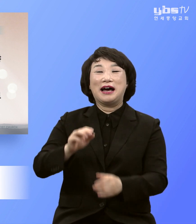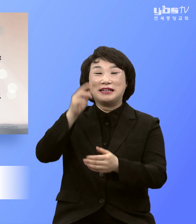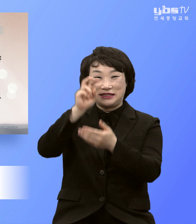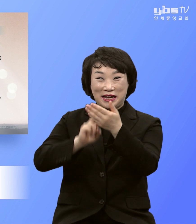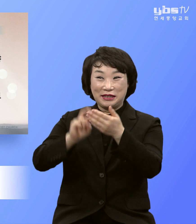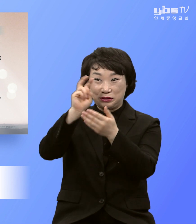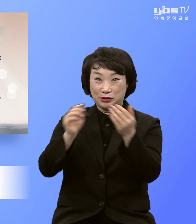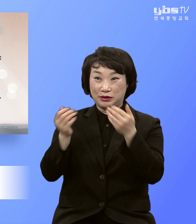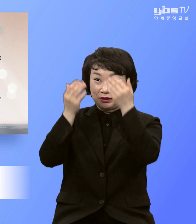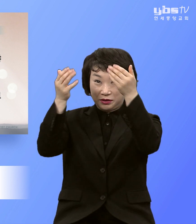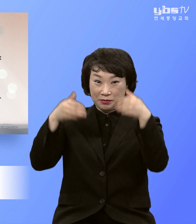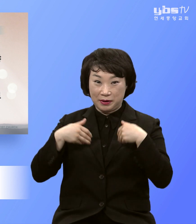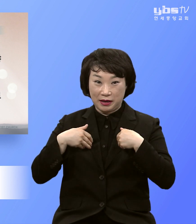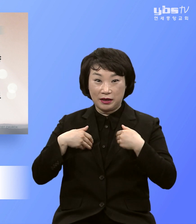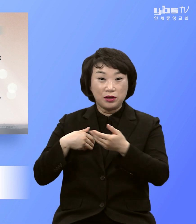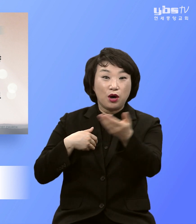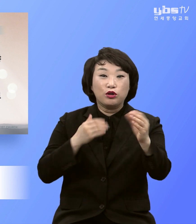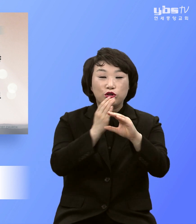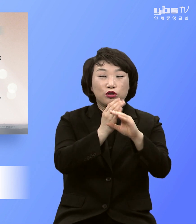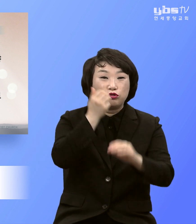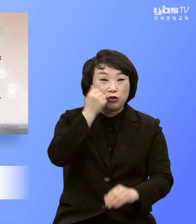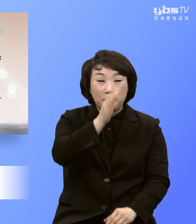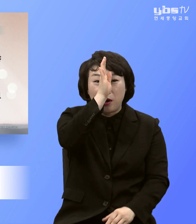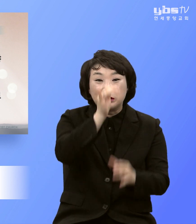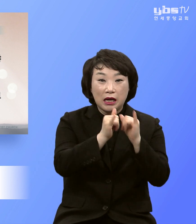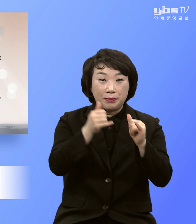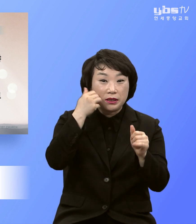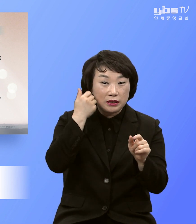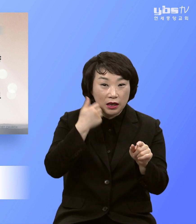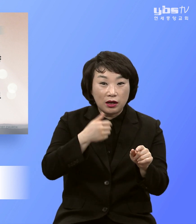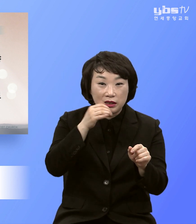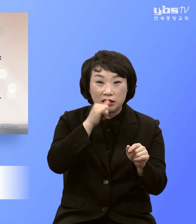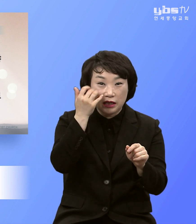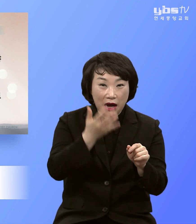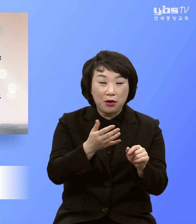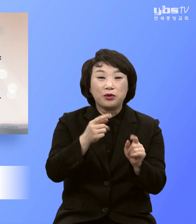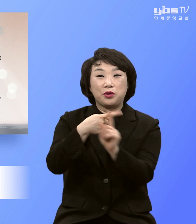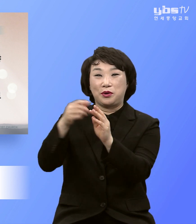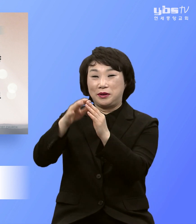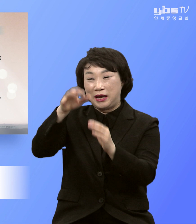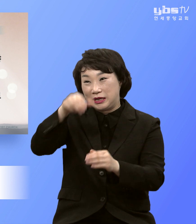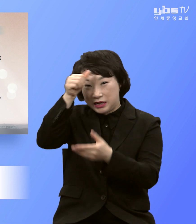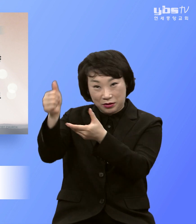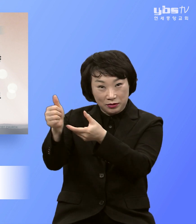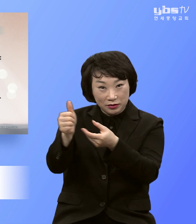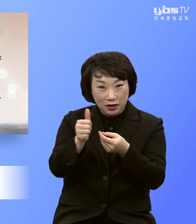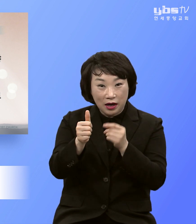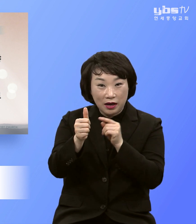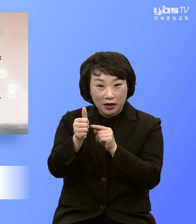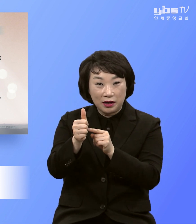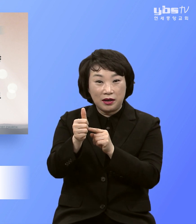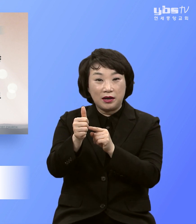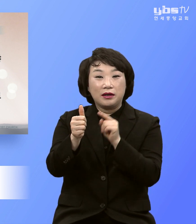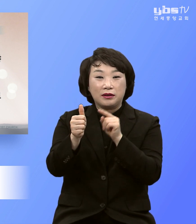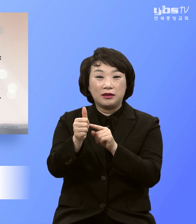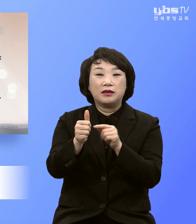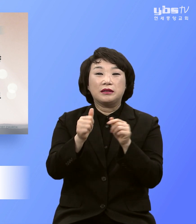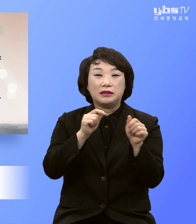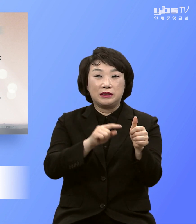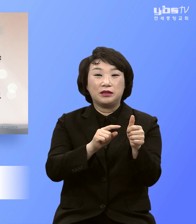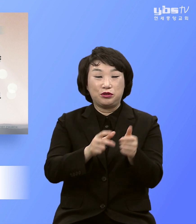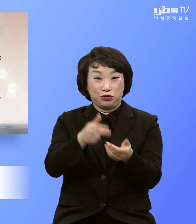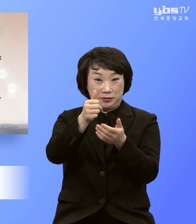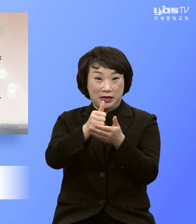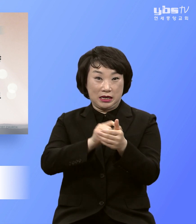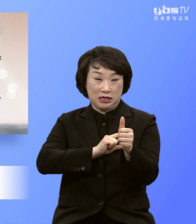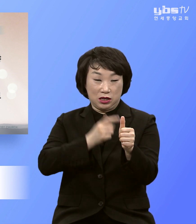저는 찬송할지니라. 너희 중에 배고픈 자가 있느냐? 저는 교회의 장로들을 찾아갈 것이요 그들은